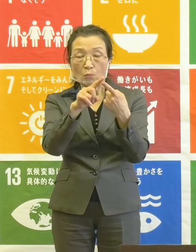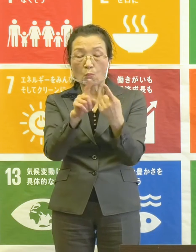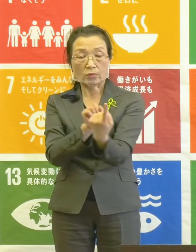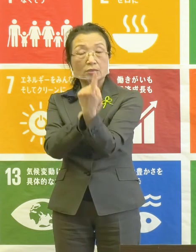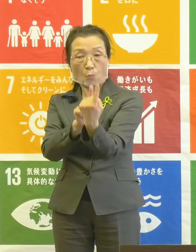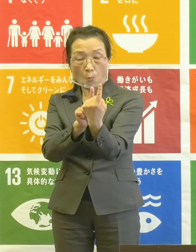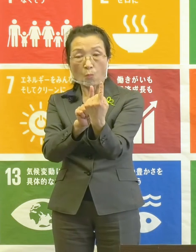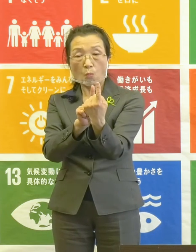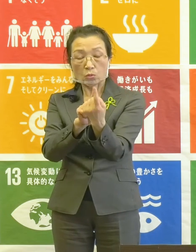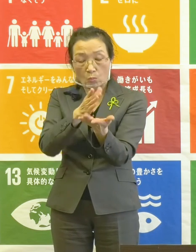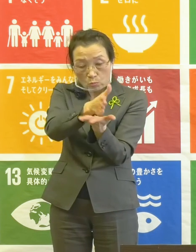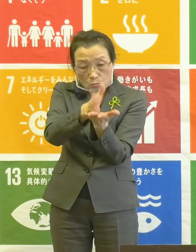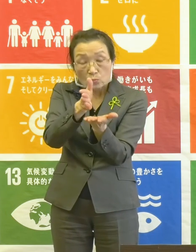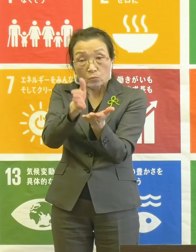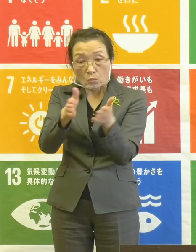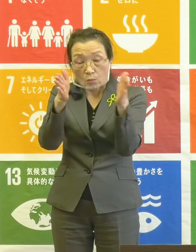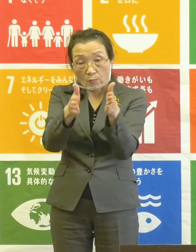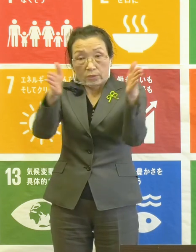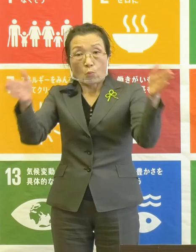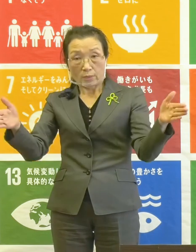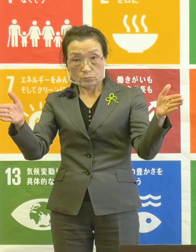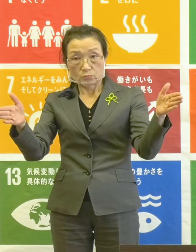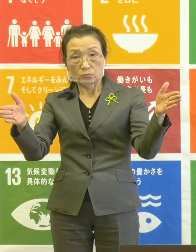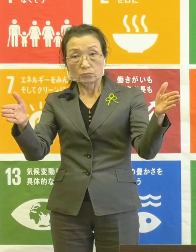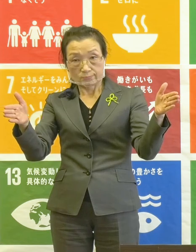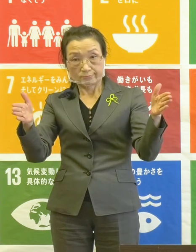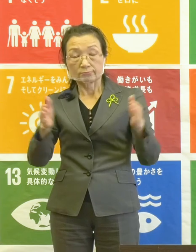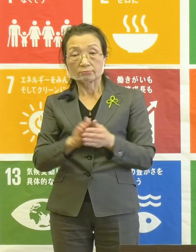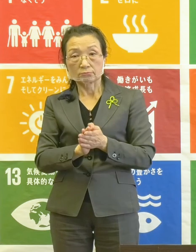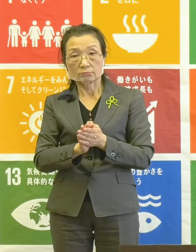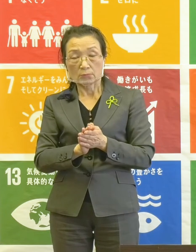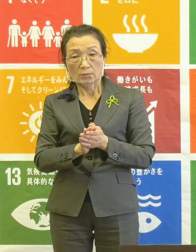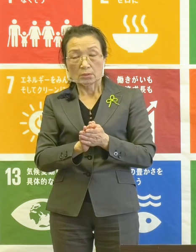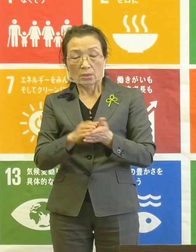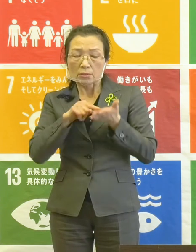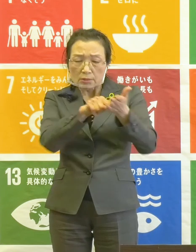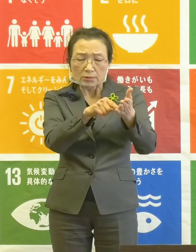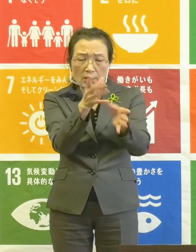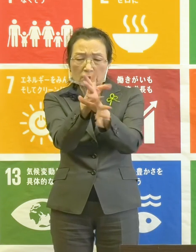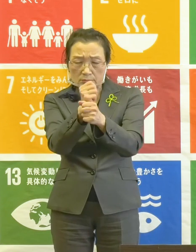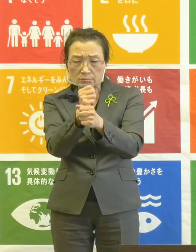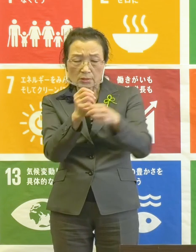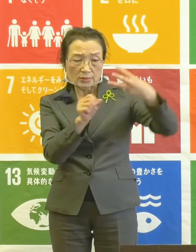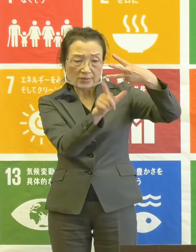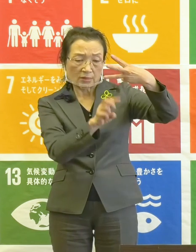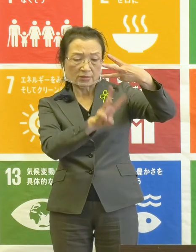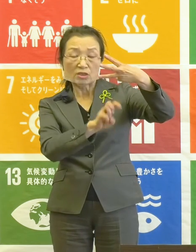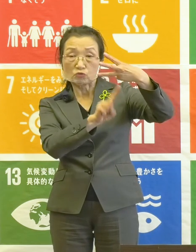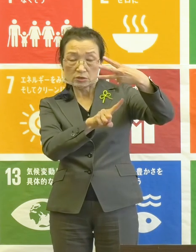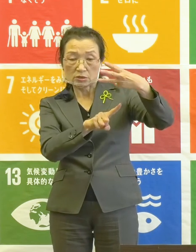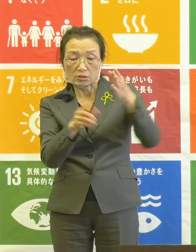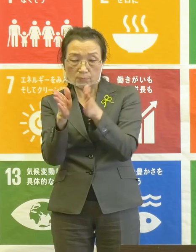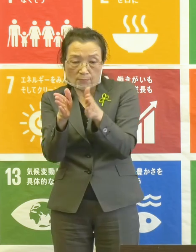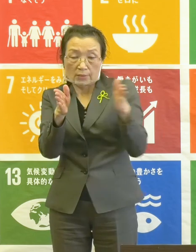る業種等の拡充などを行い、申請期限を3月31日まで延長すること